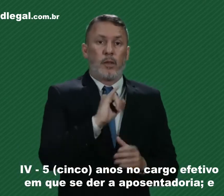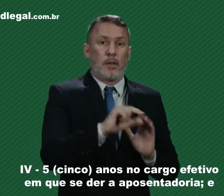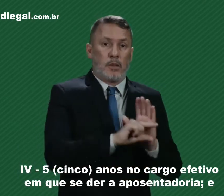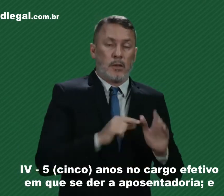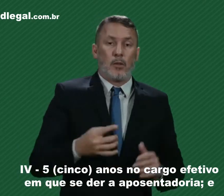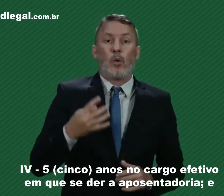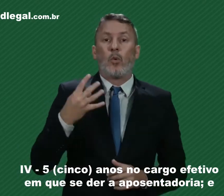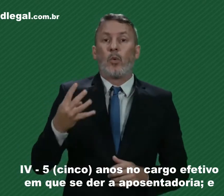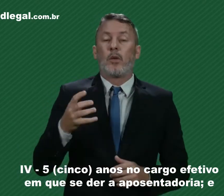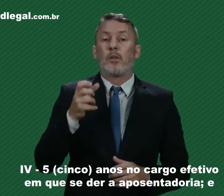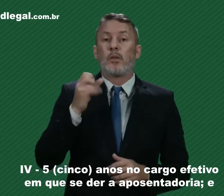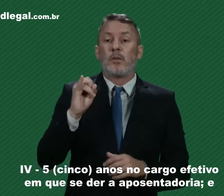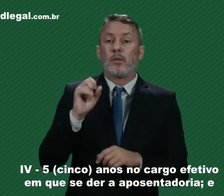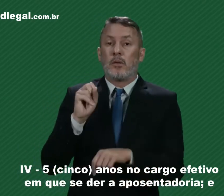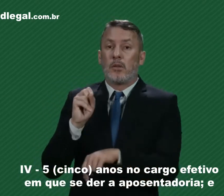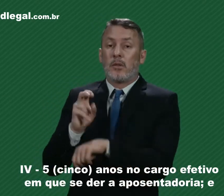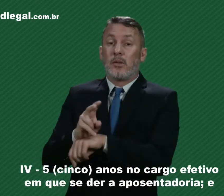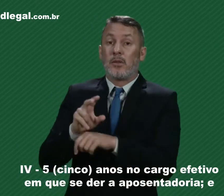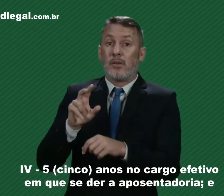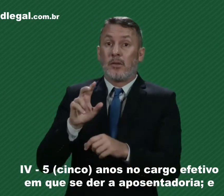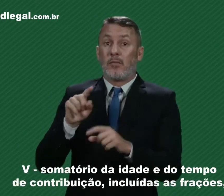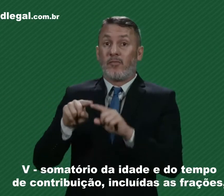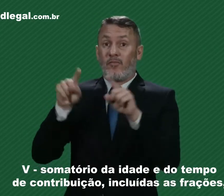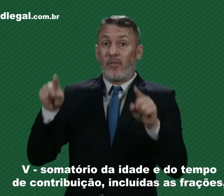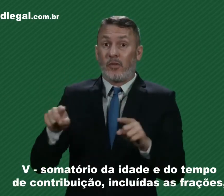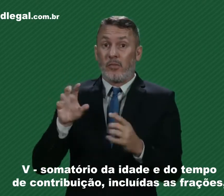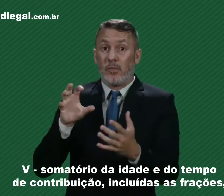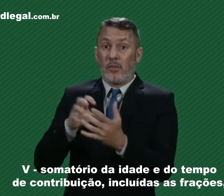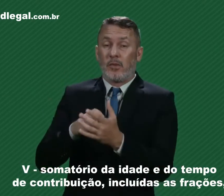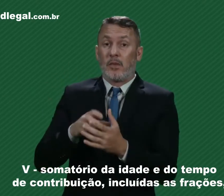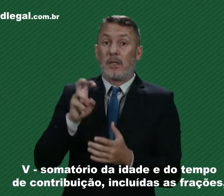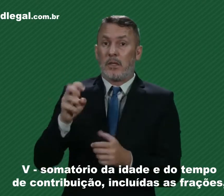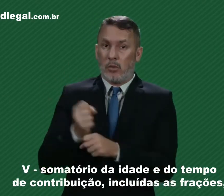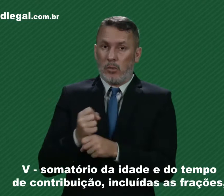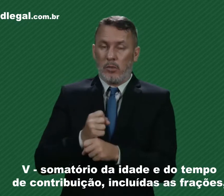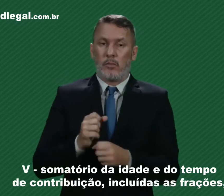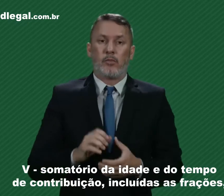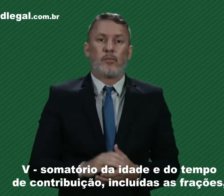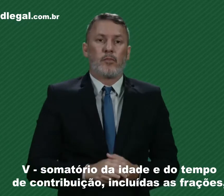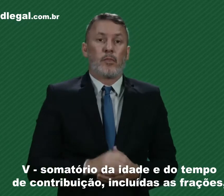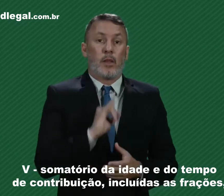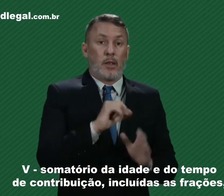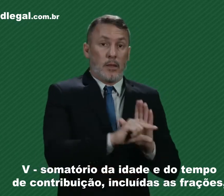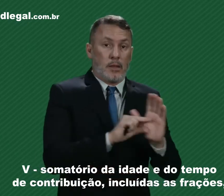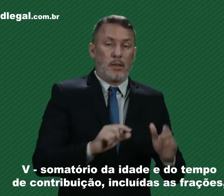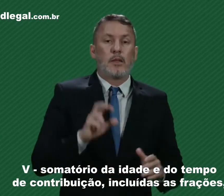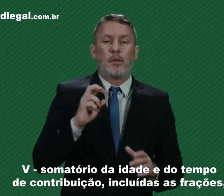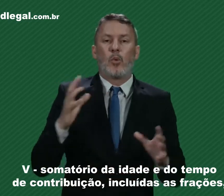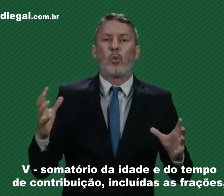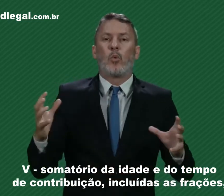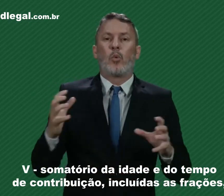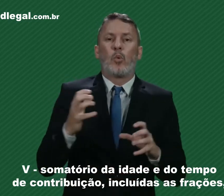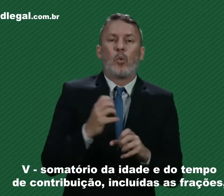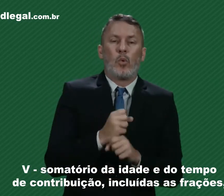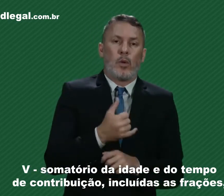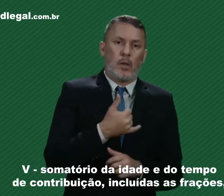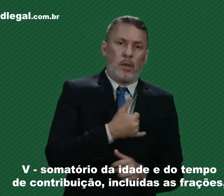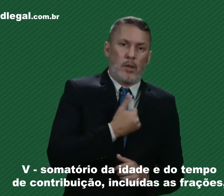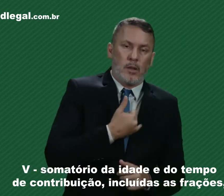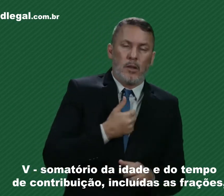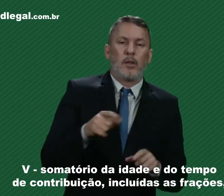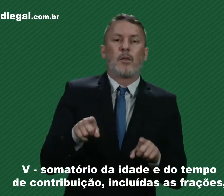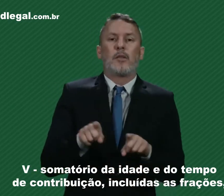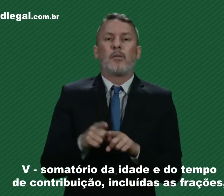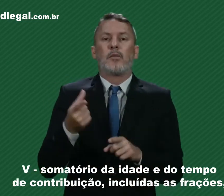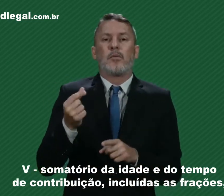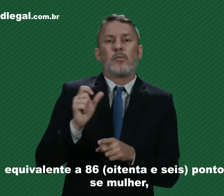cargo efetivo em que se dera a aposentadoria e, inciso 5, somatório da idade e do tempo de contribuição,